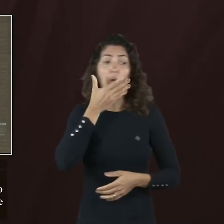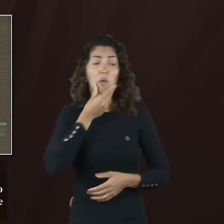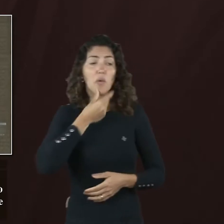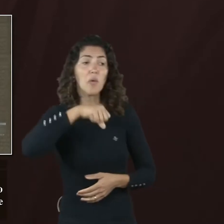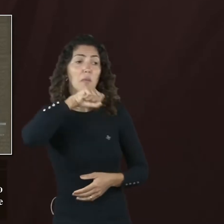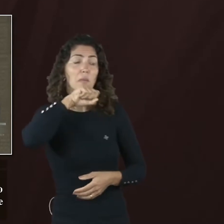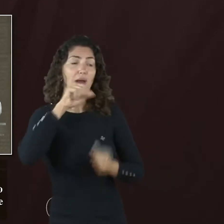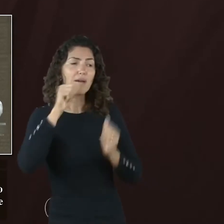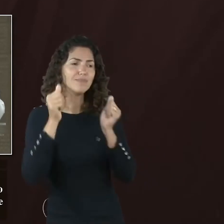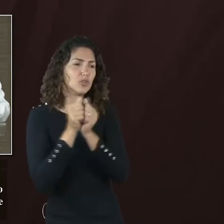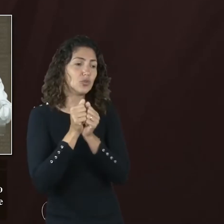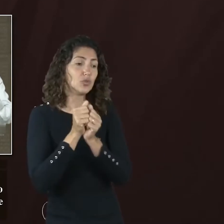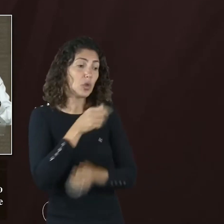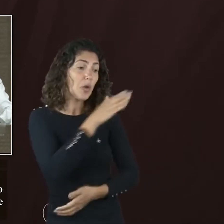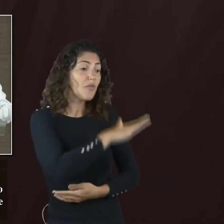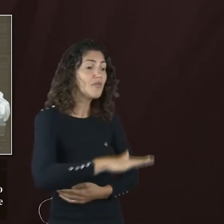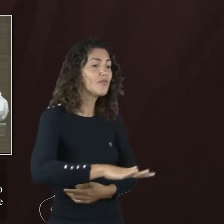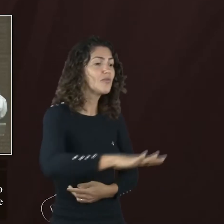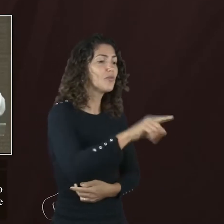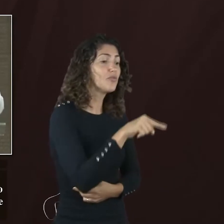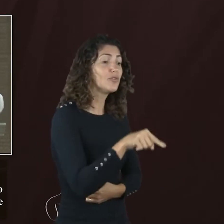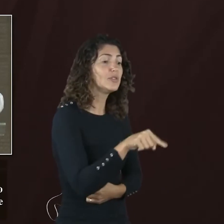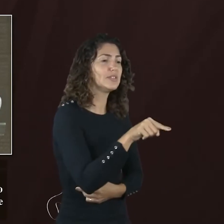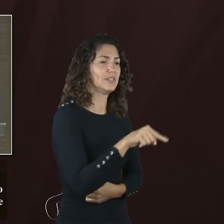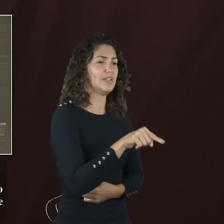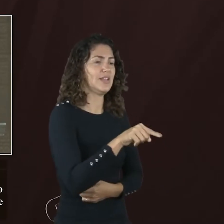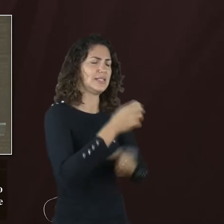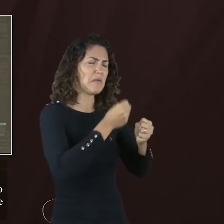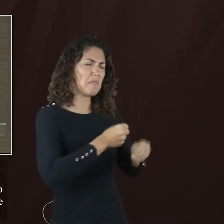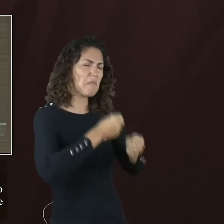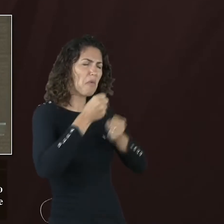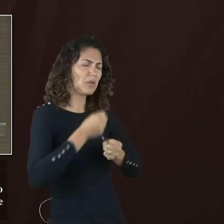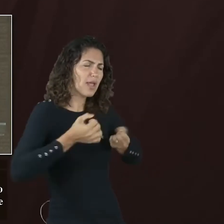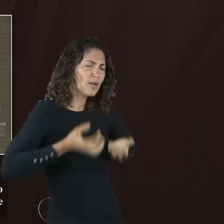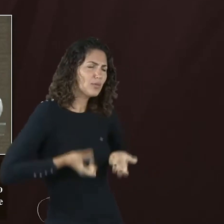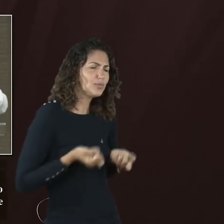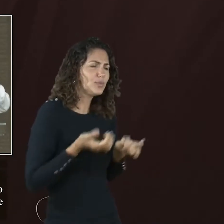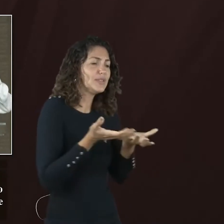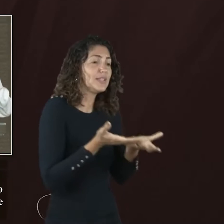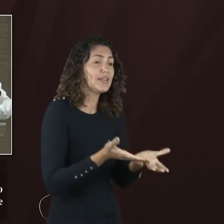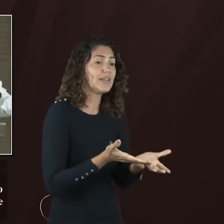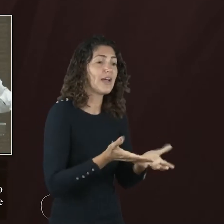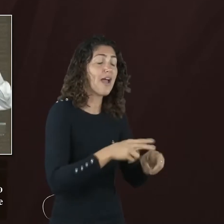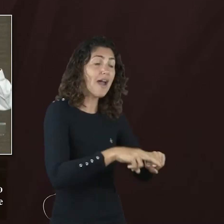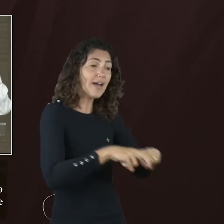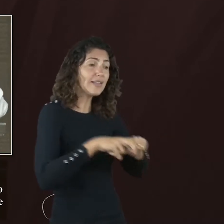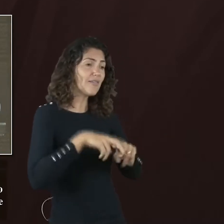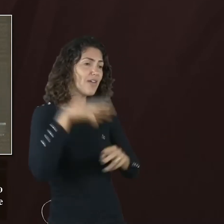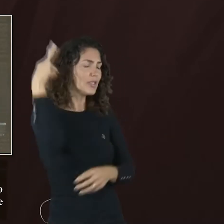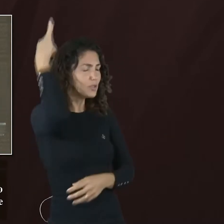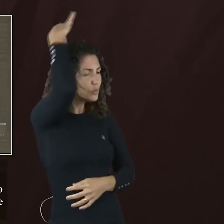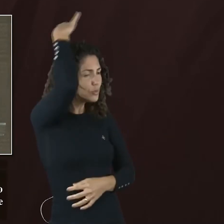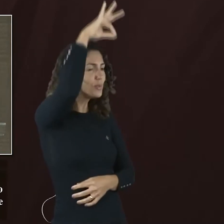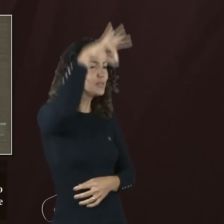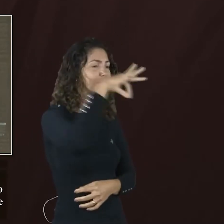poder. Ao descer sobre vós, quem? O Espírito